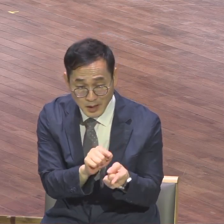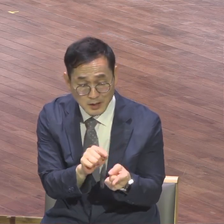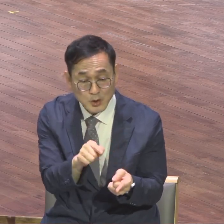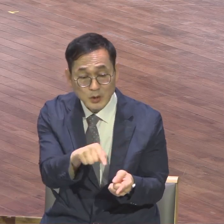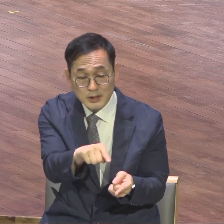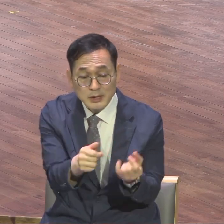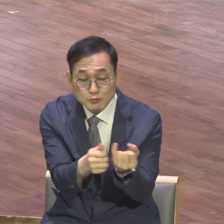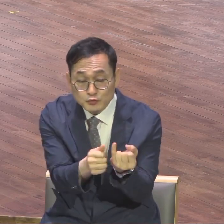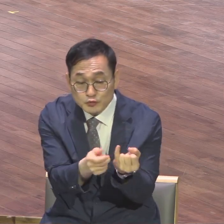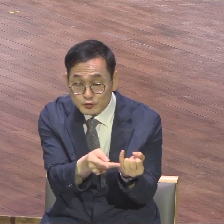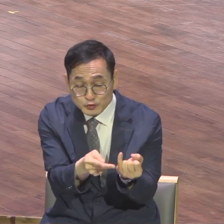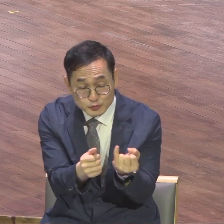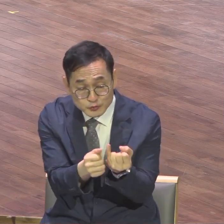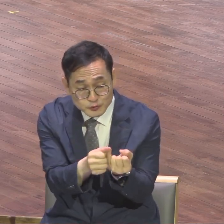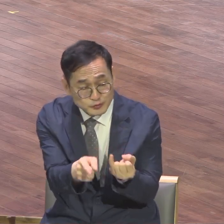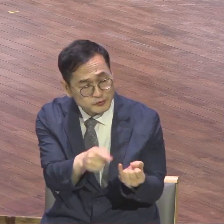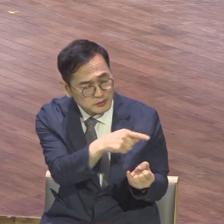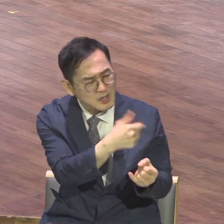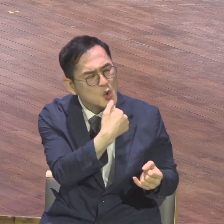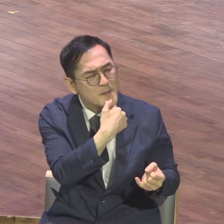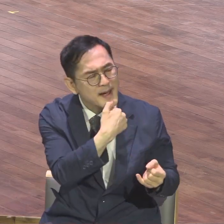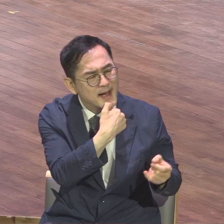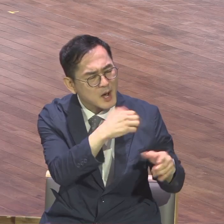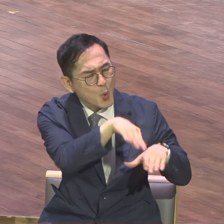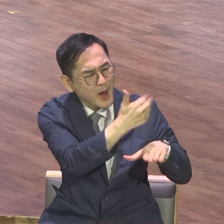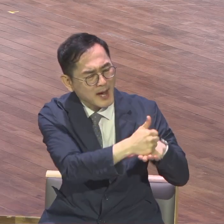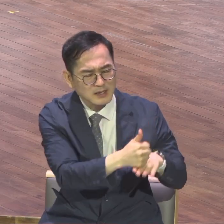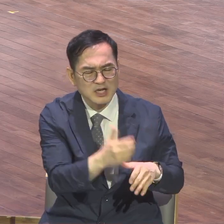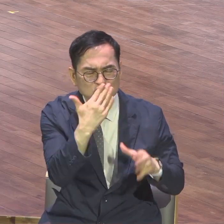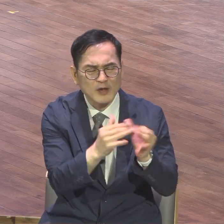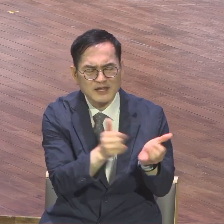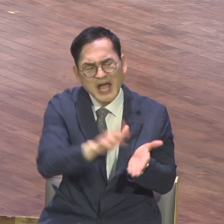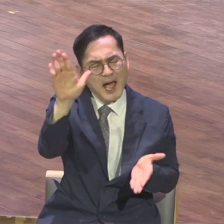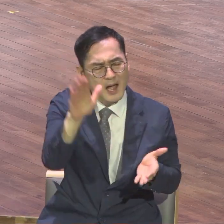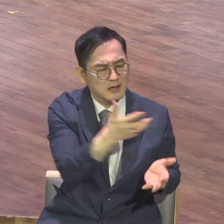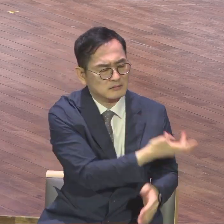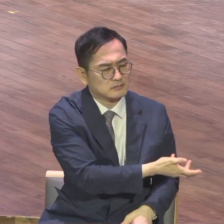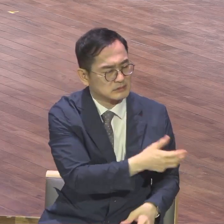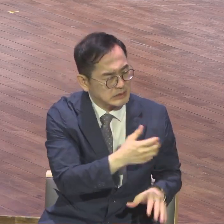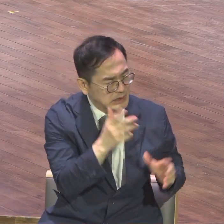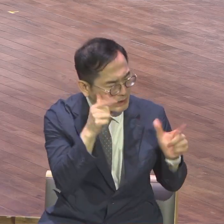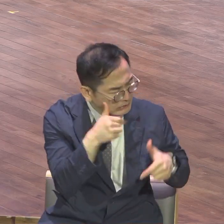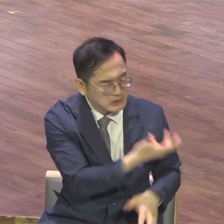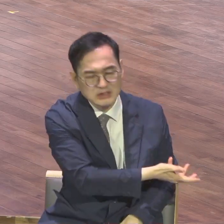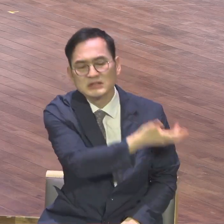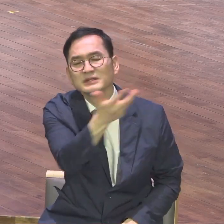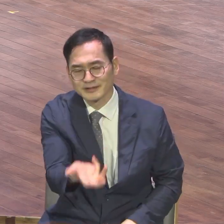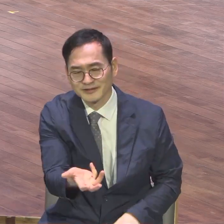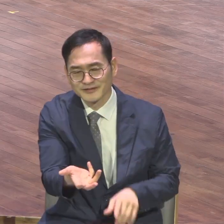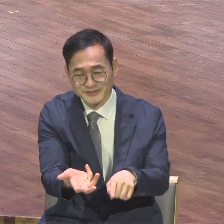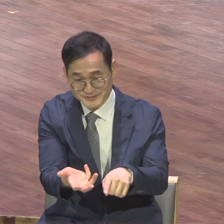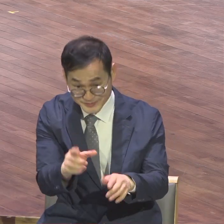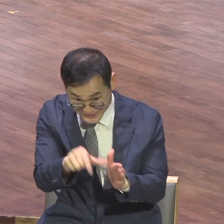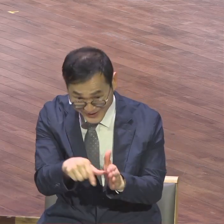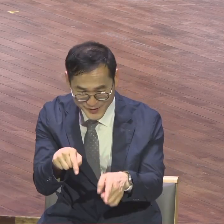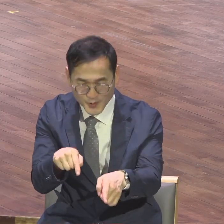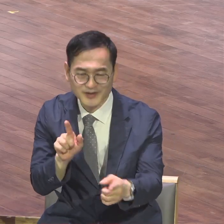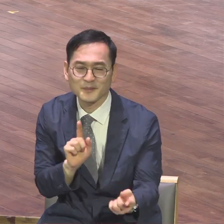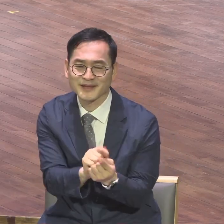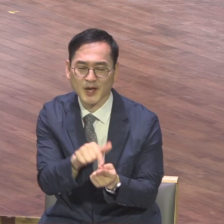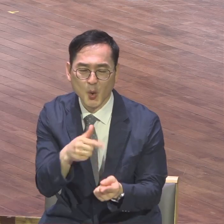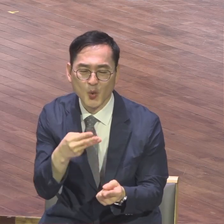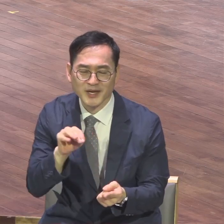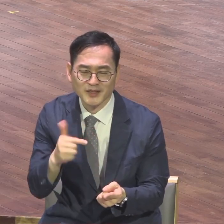아내 브리스길라와 함께 이탈리아로부터 새로운지라 바울이 그들에게 감해. 자, 바울이